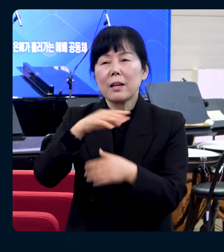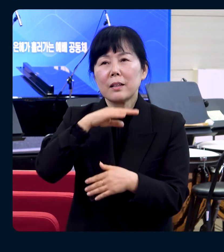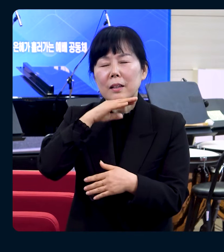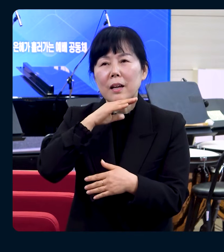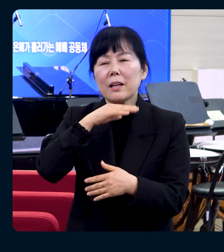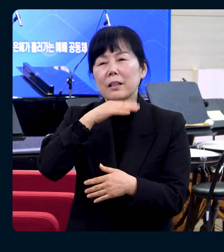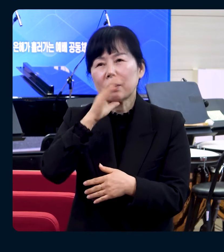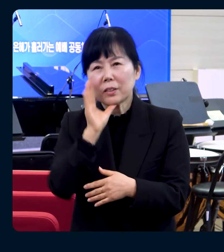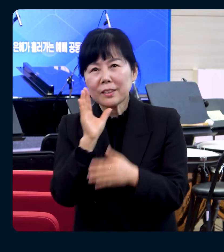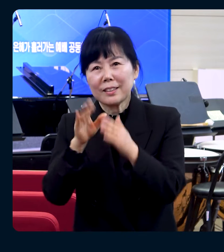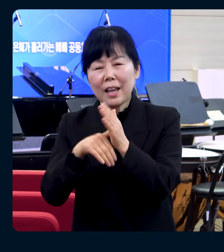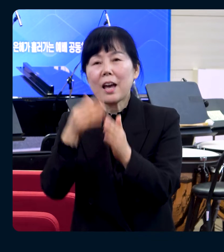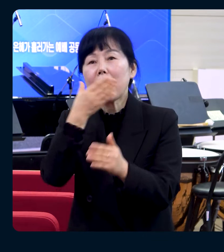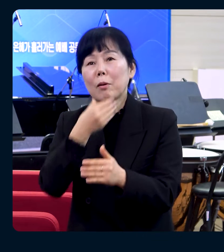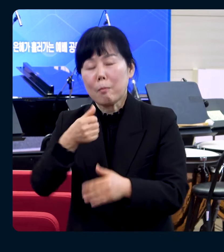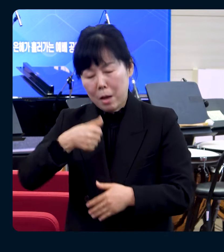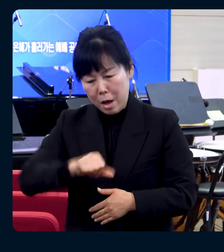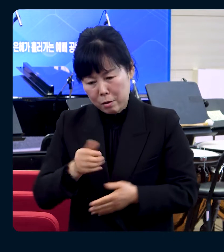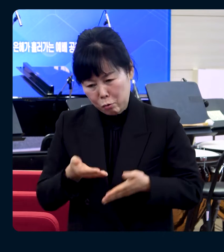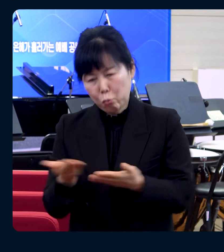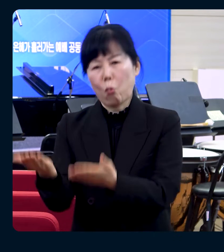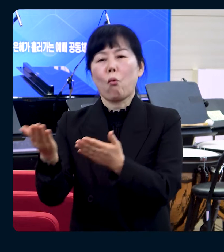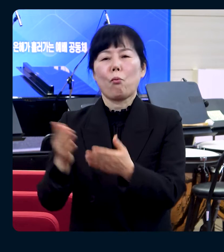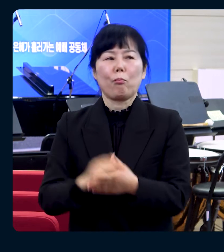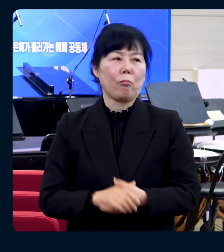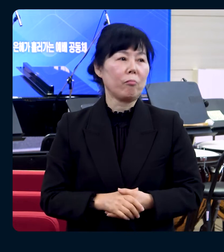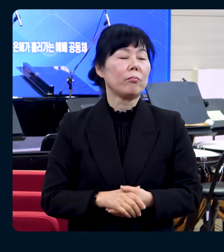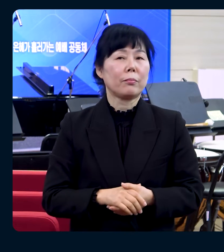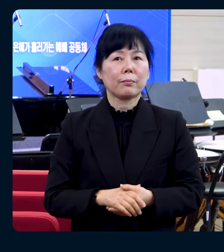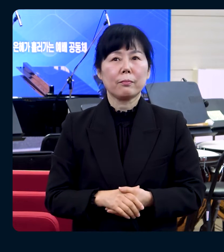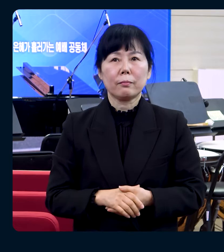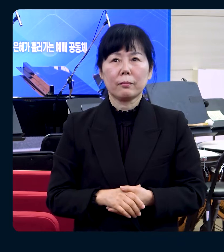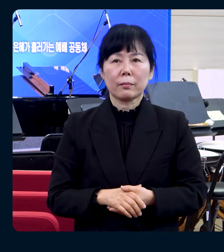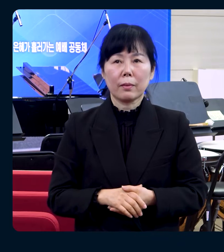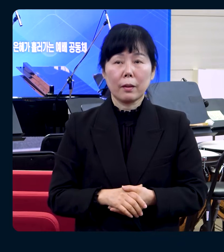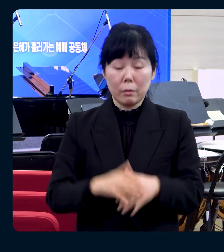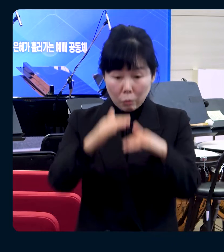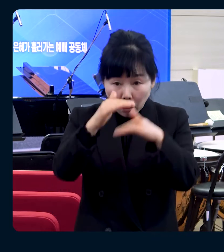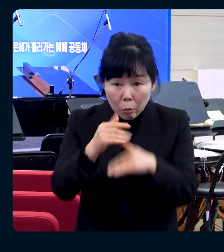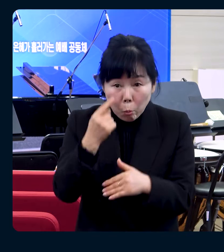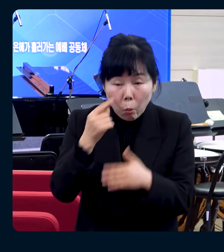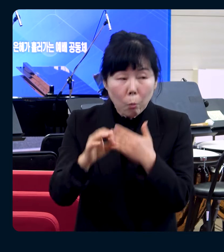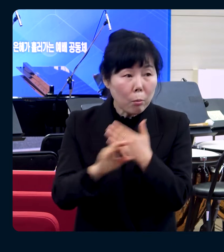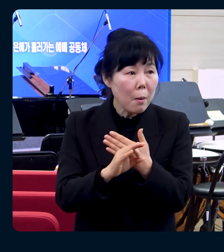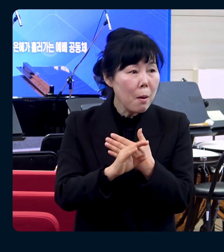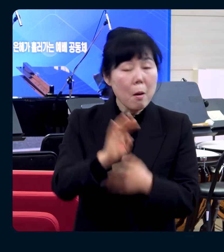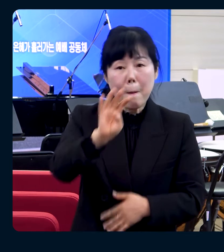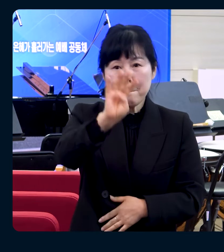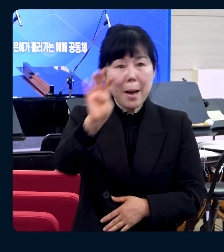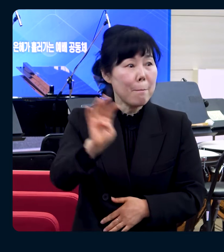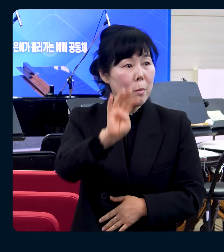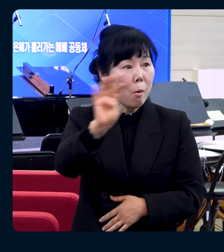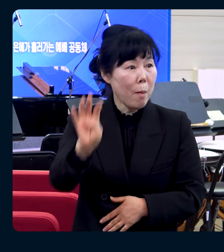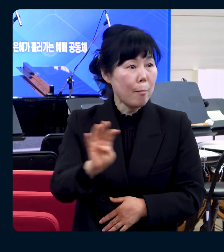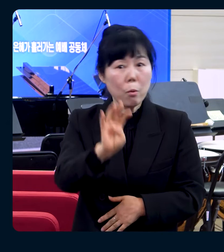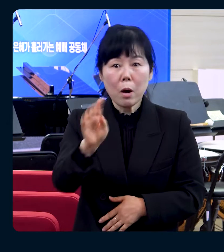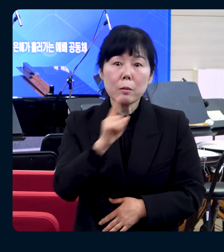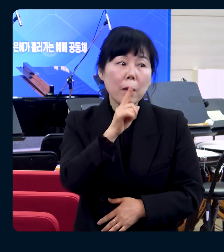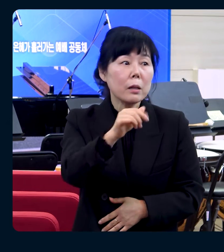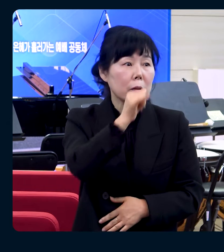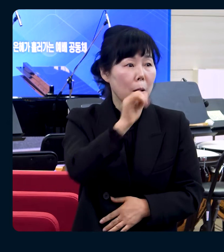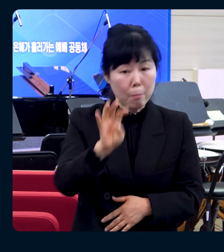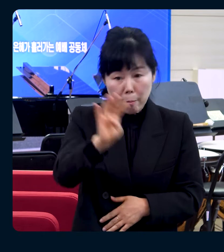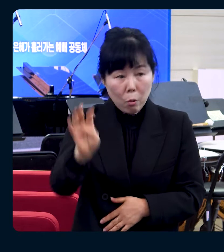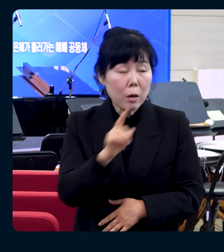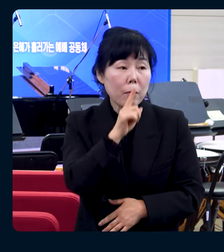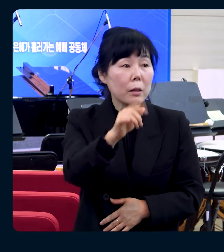되어 노년의 아브라함에게 아들을 낳으니. 여기 이 말씀에서 반복되고 있는 아주 중요한 표현이